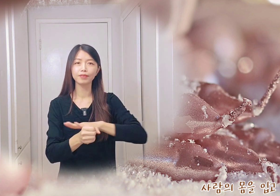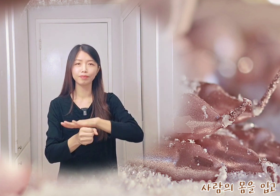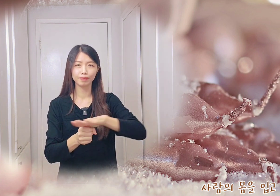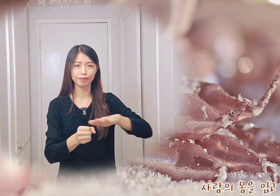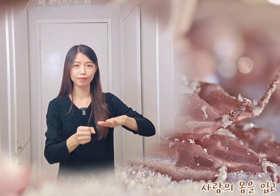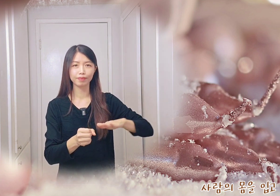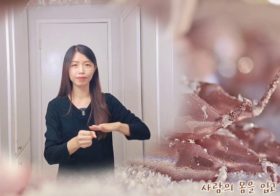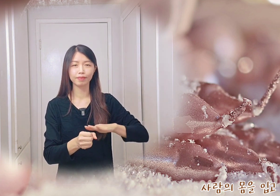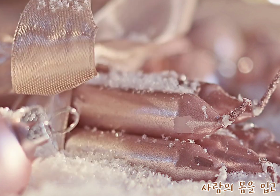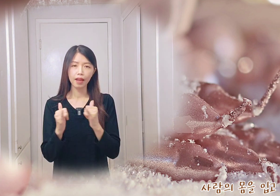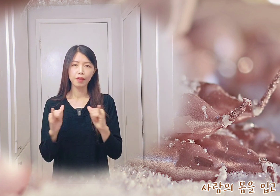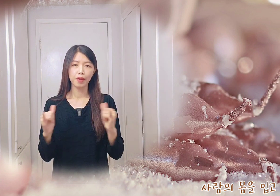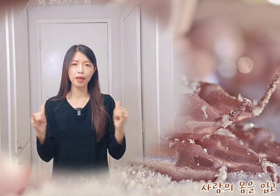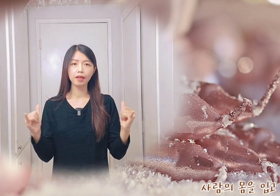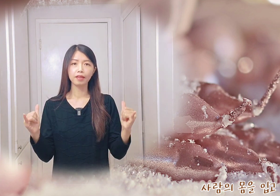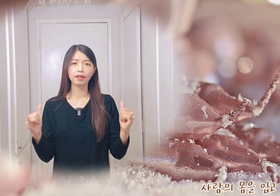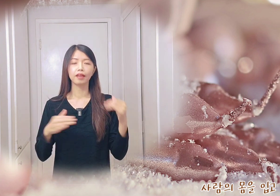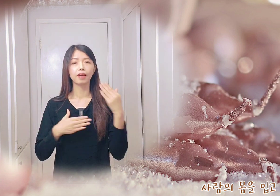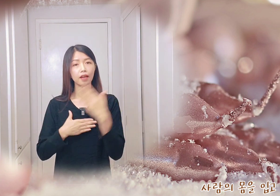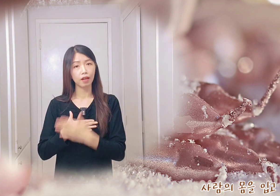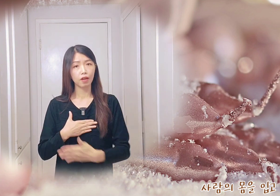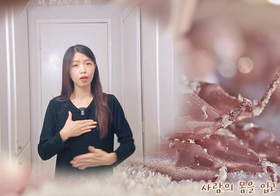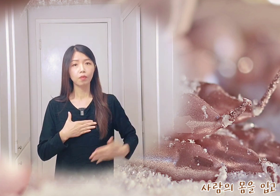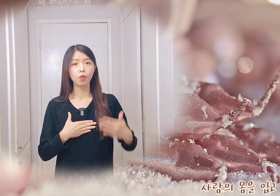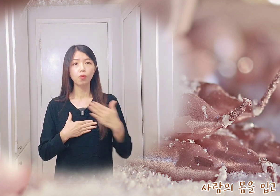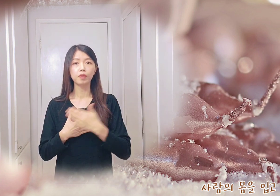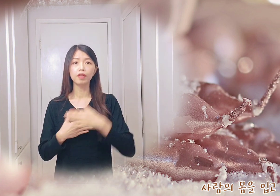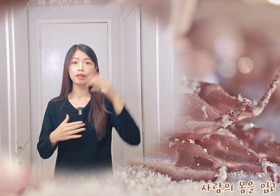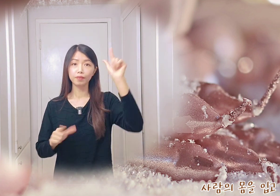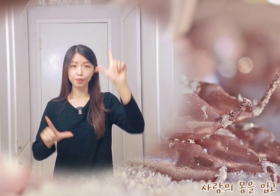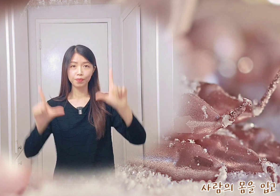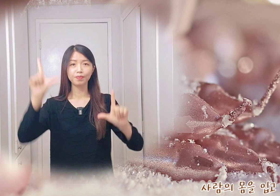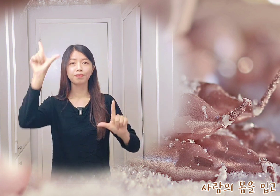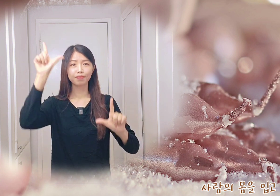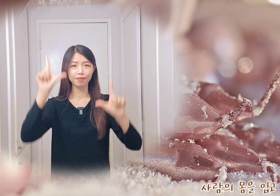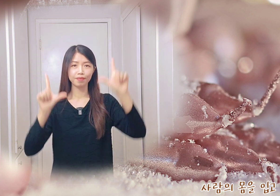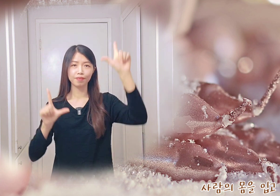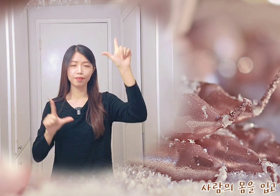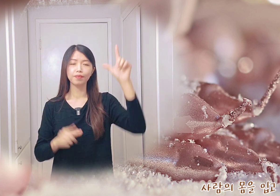오셨다. 사람의 몸을